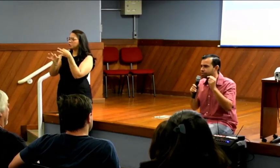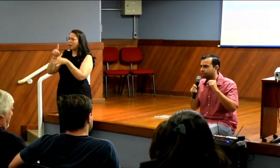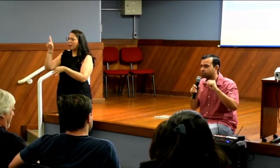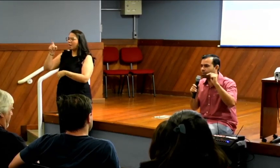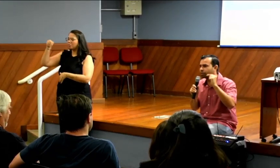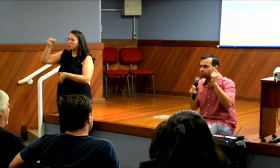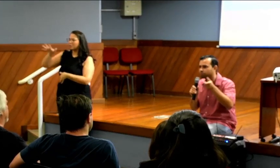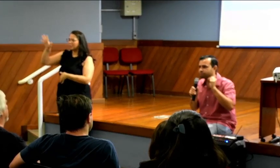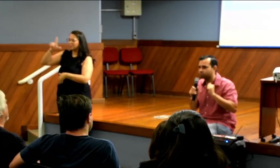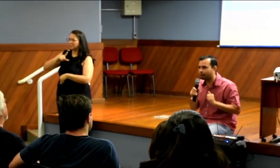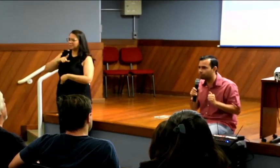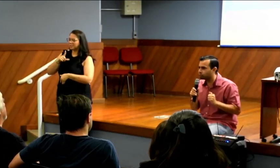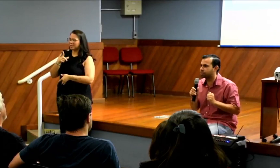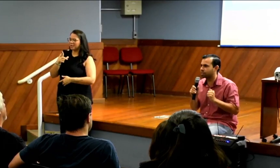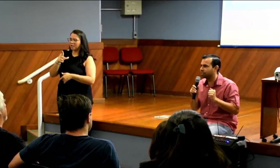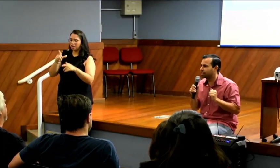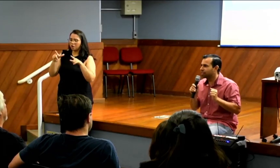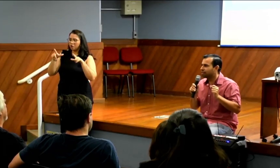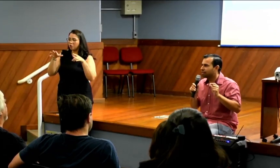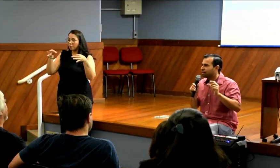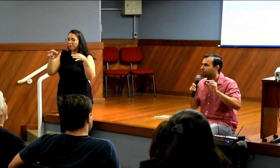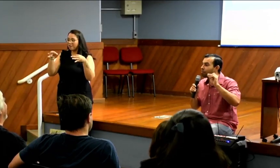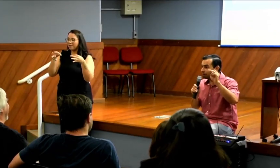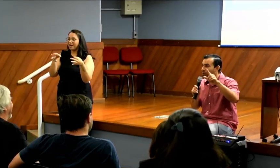que digitalizou uma folha de um processo com uma mosca.